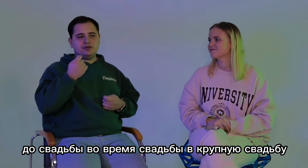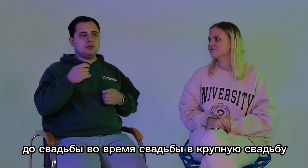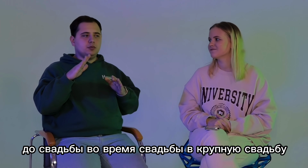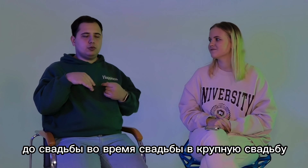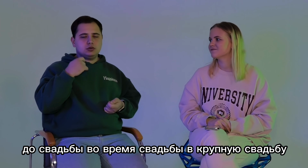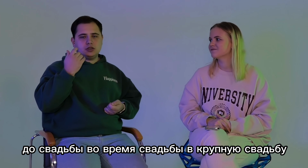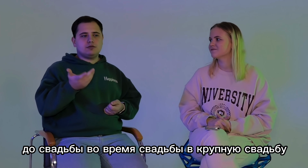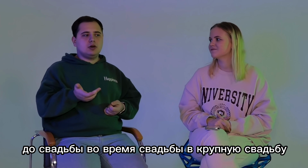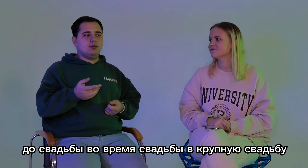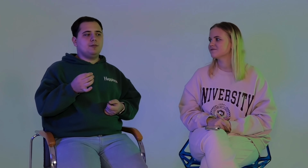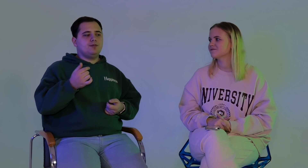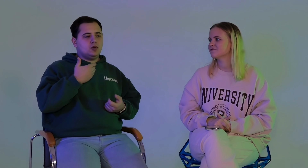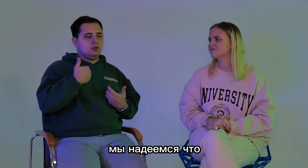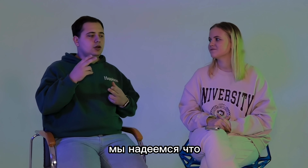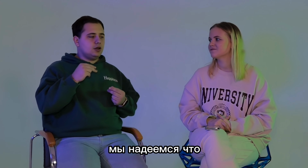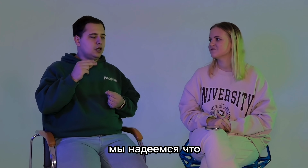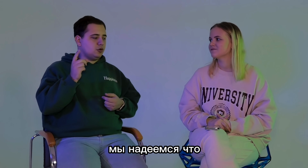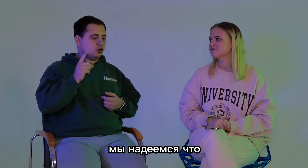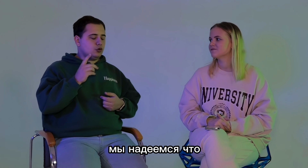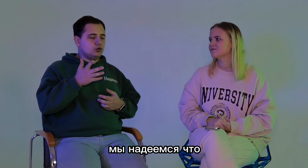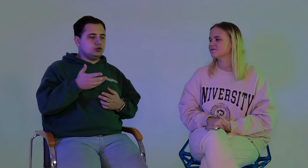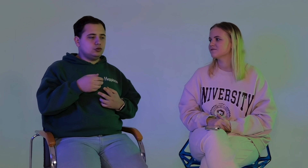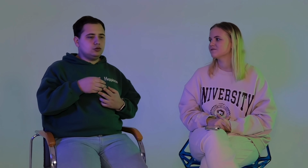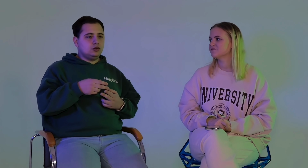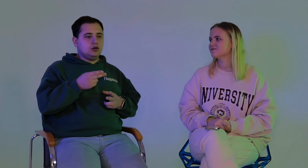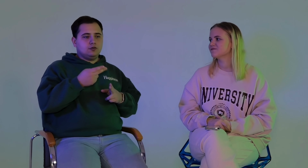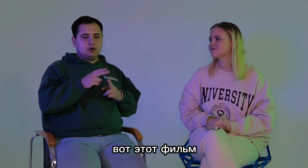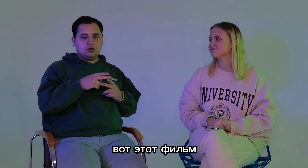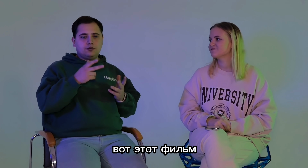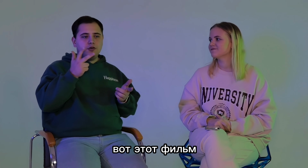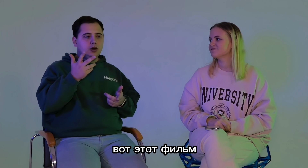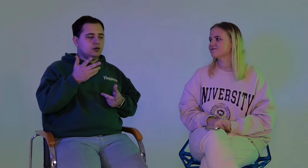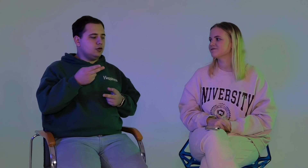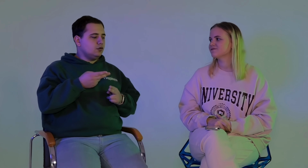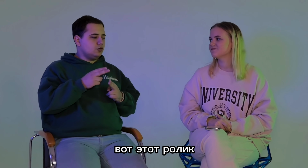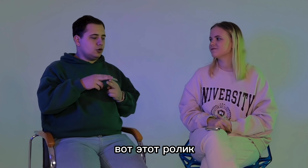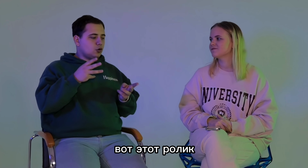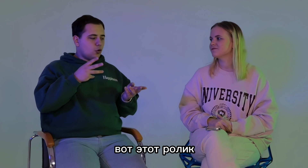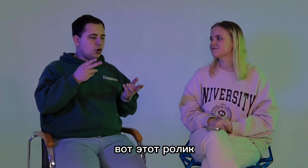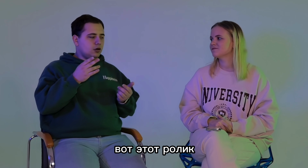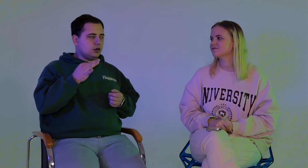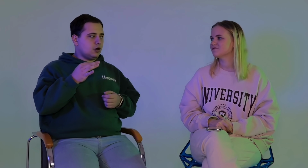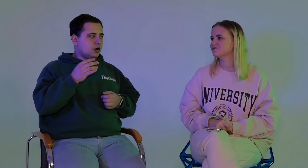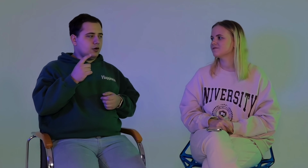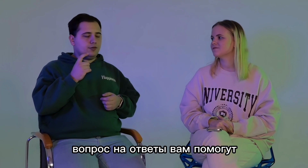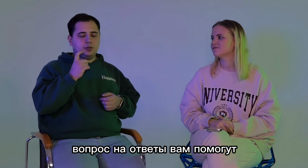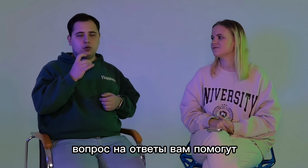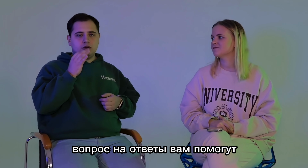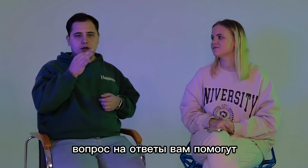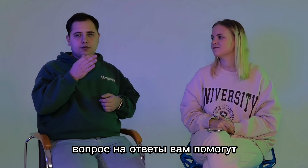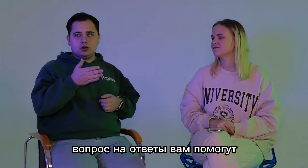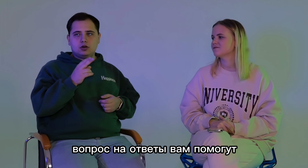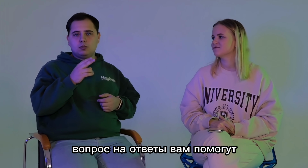свадьбы, после свадьбы. И мы надеемся, что этот фильм, этот ролик, вопросы на ответы